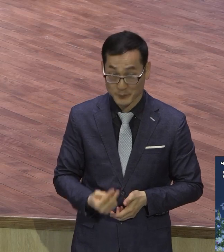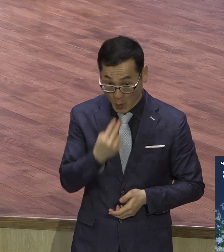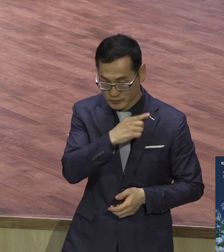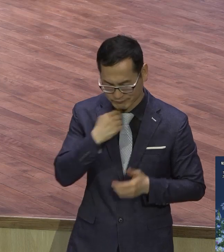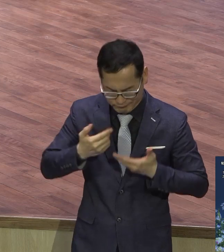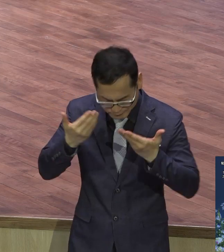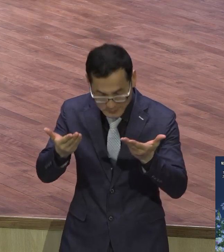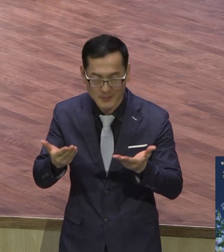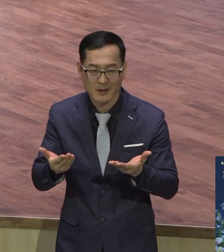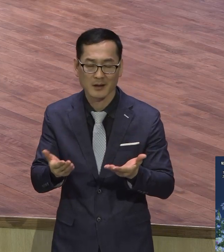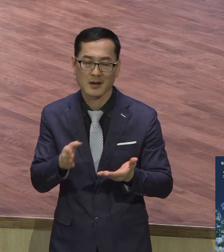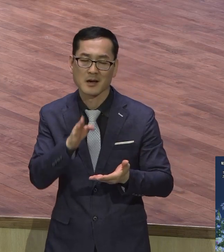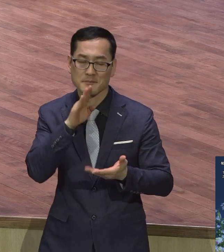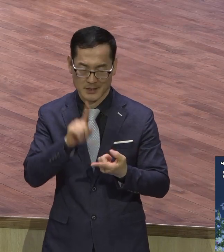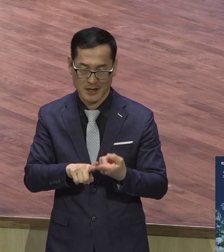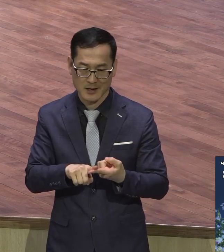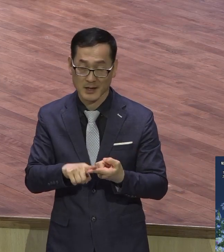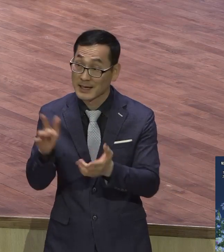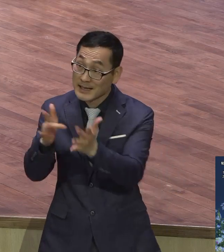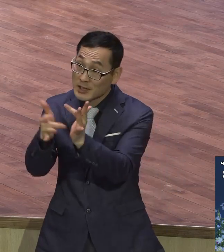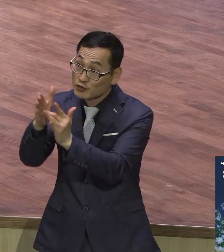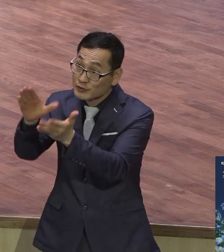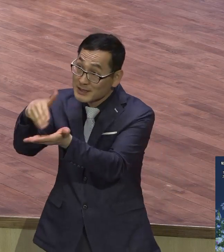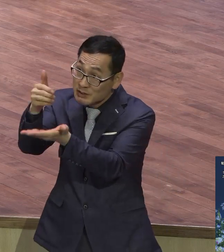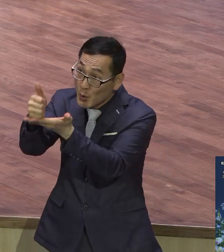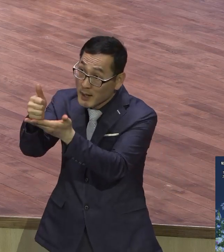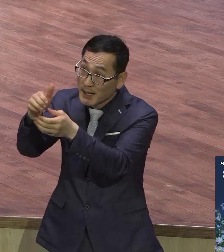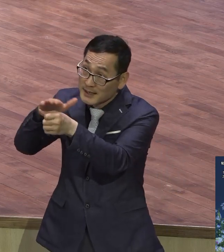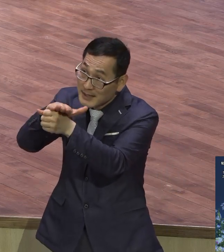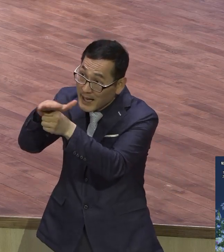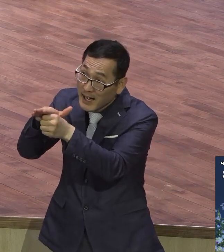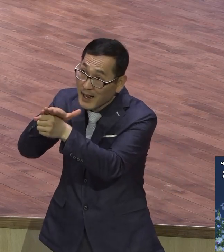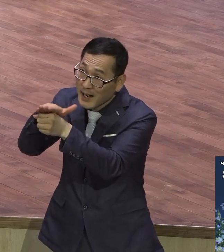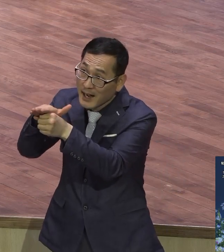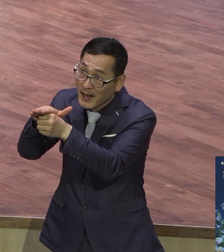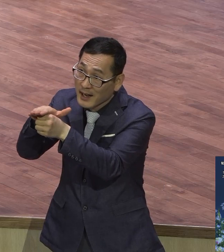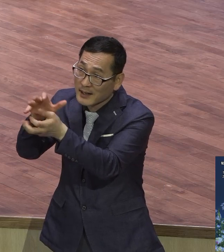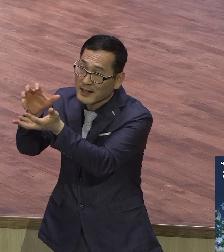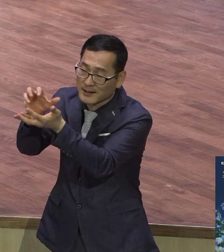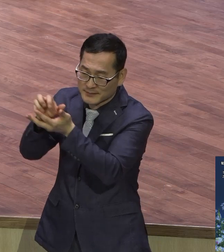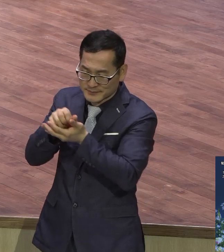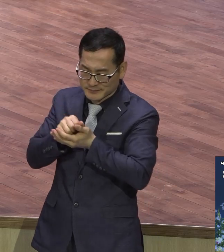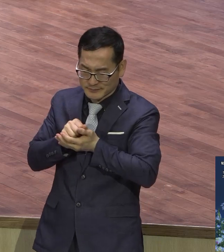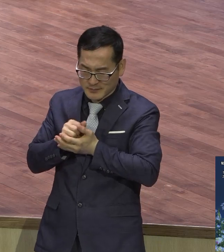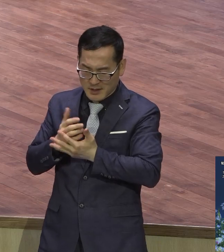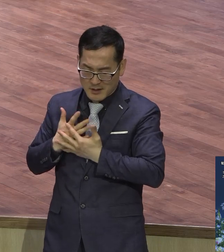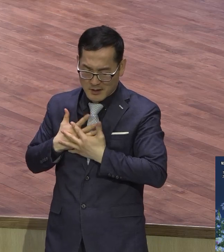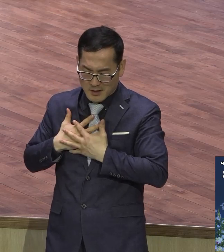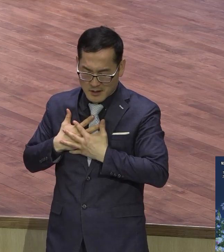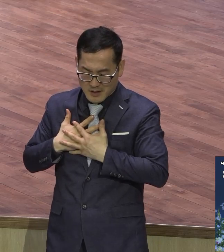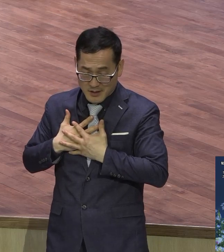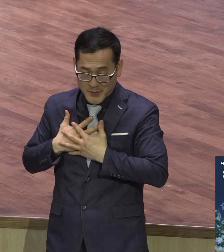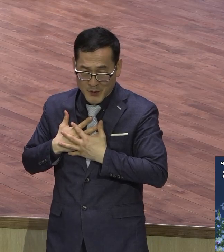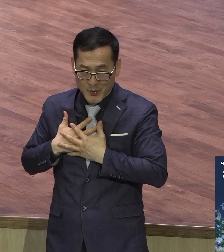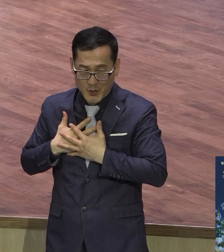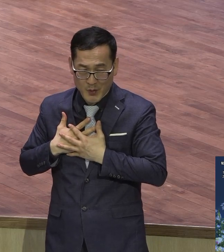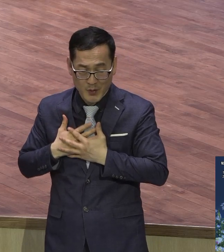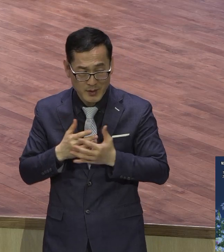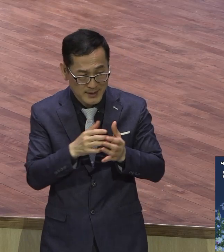그만큼 예수 그리스도의 사랑을 가슴에 품고 모든